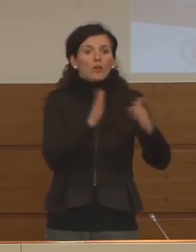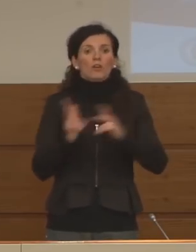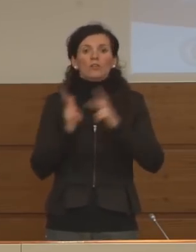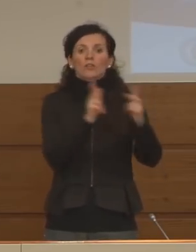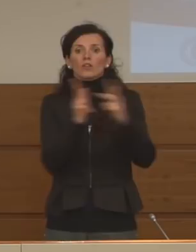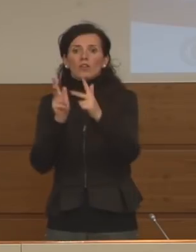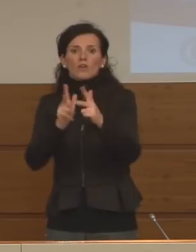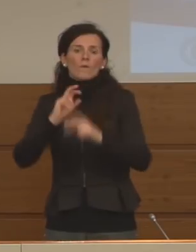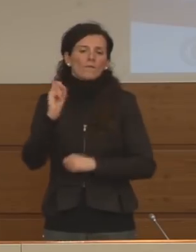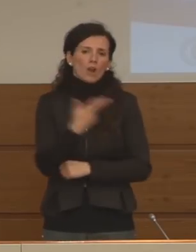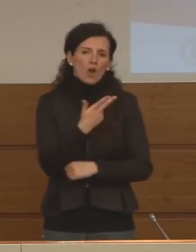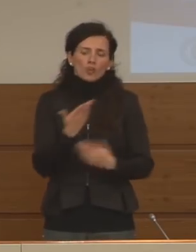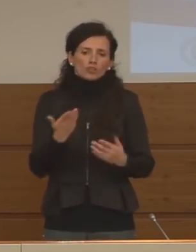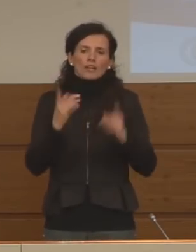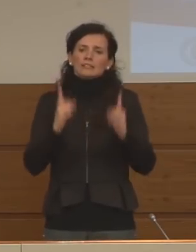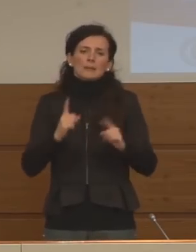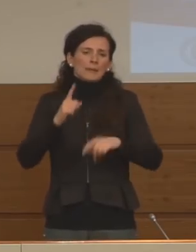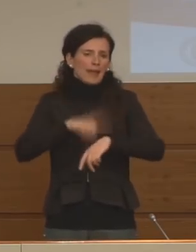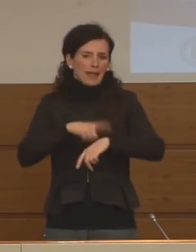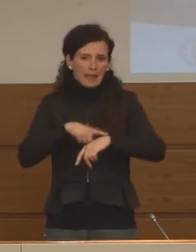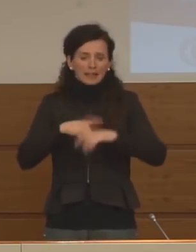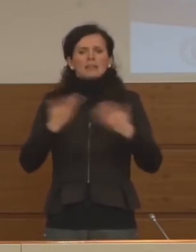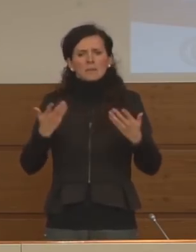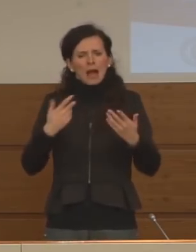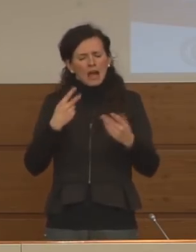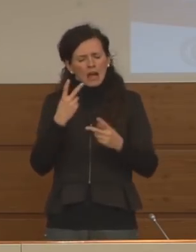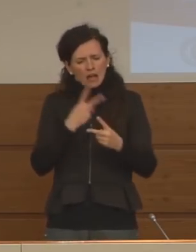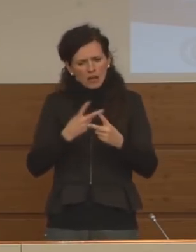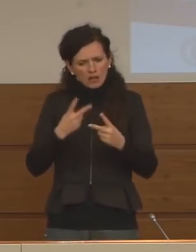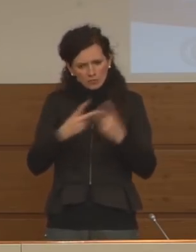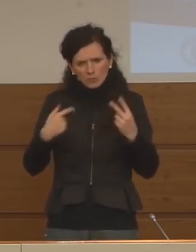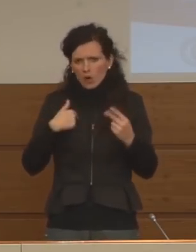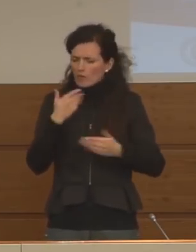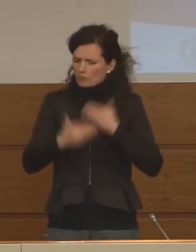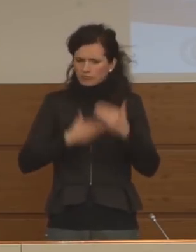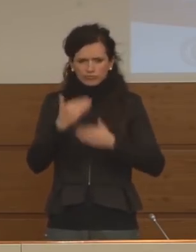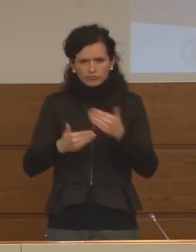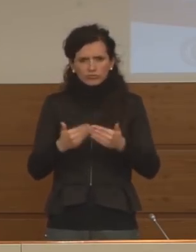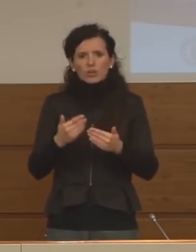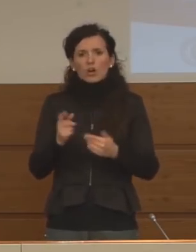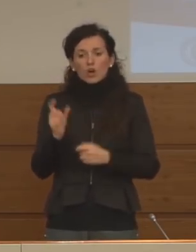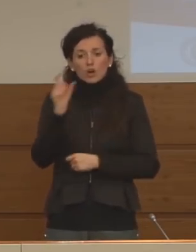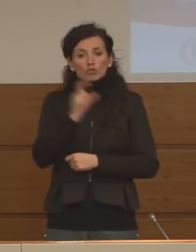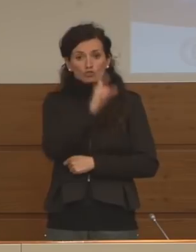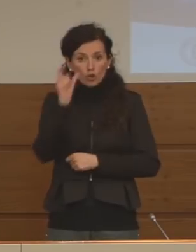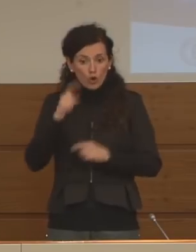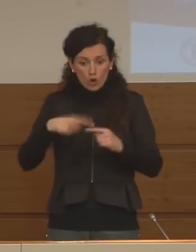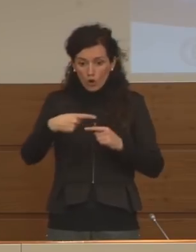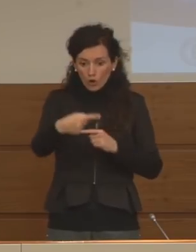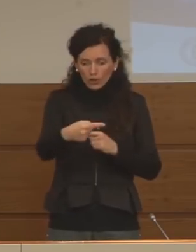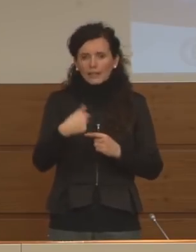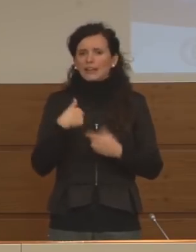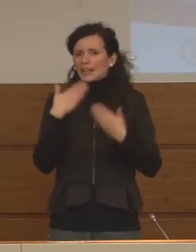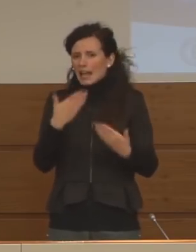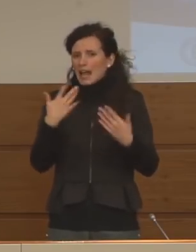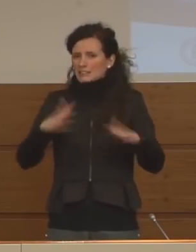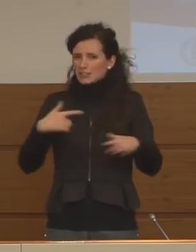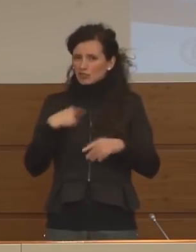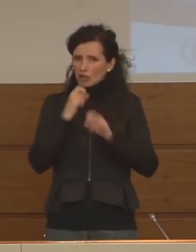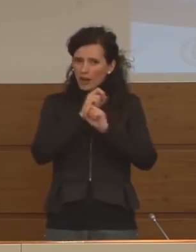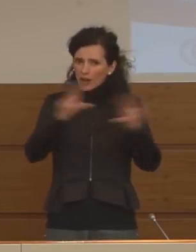noi nei prossimi giorni grazie a quello che vi ho detto lavoriamo e confido